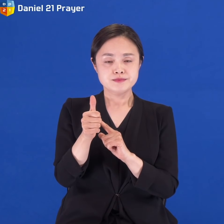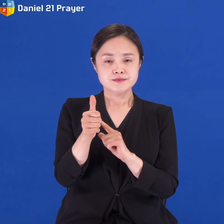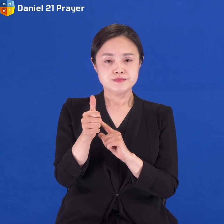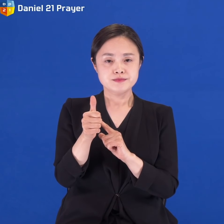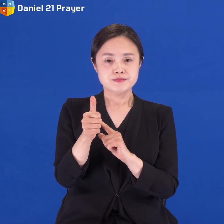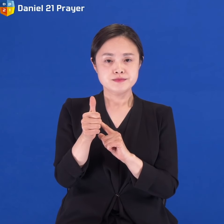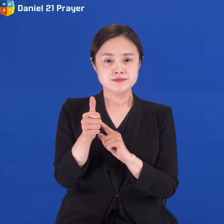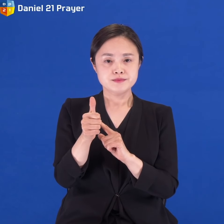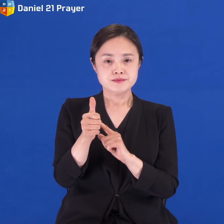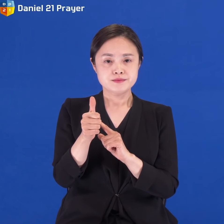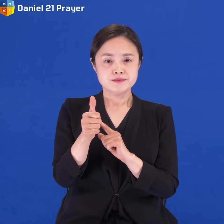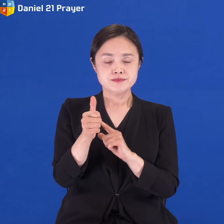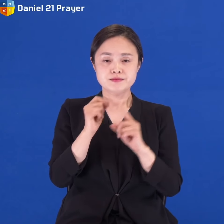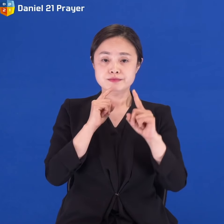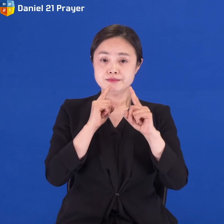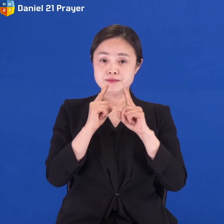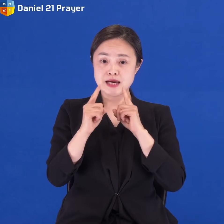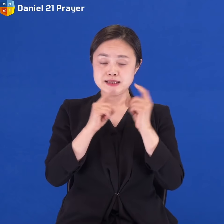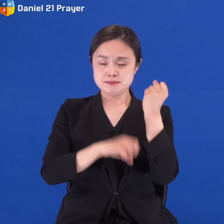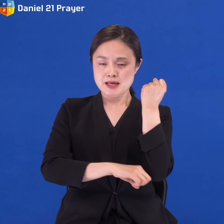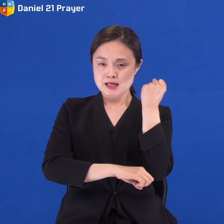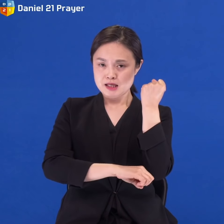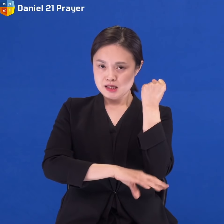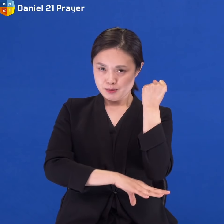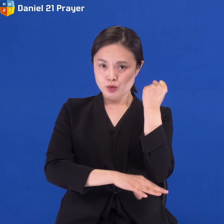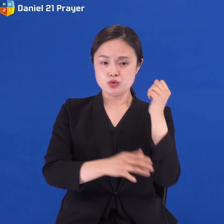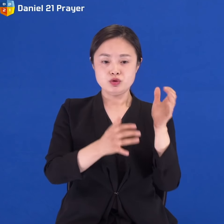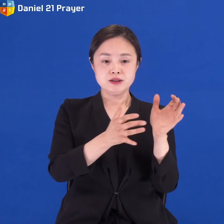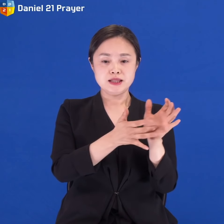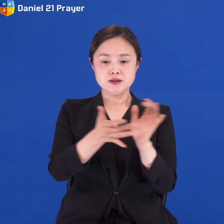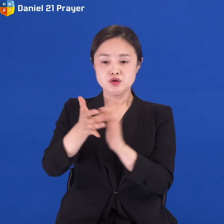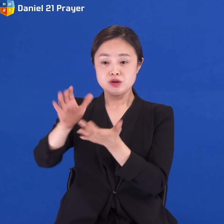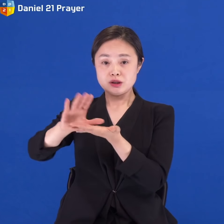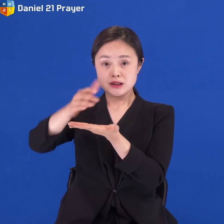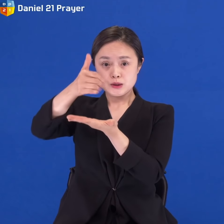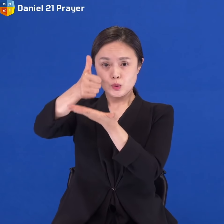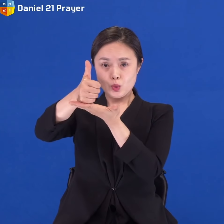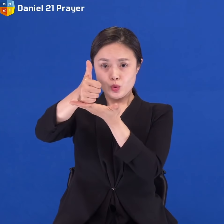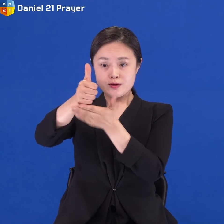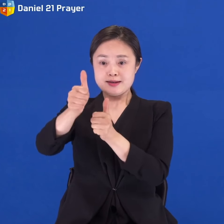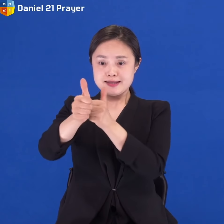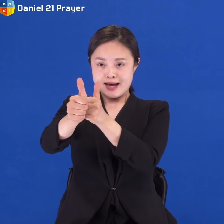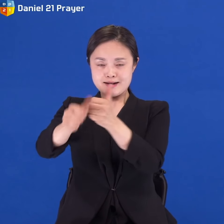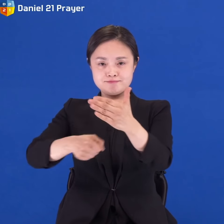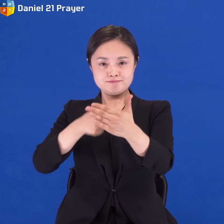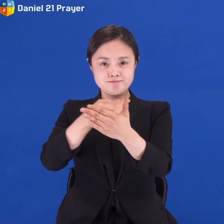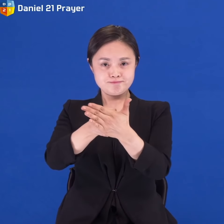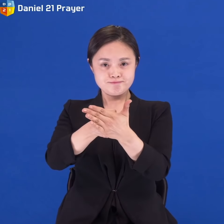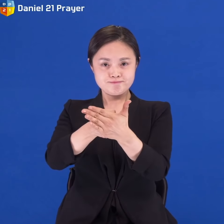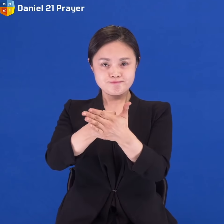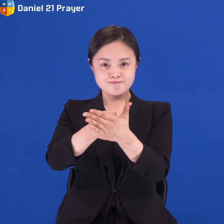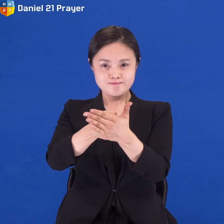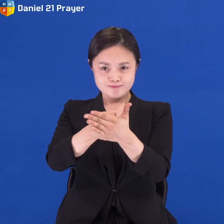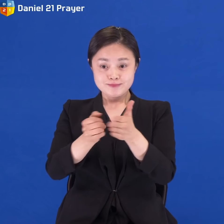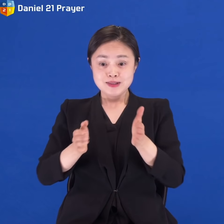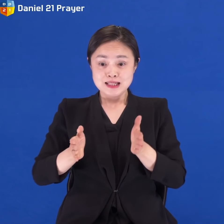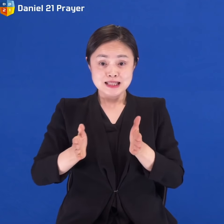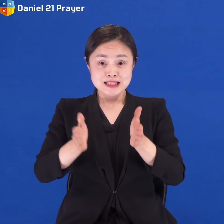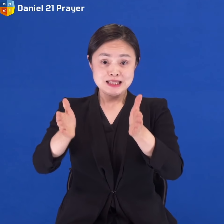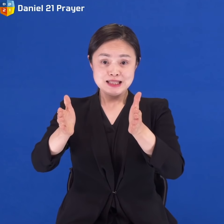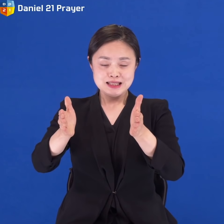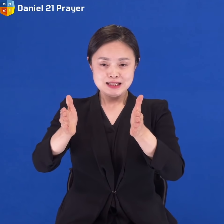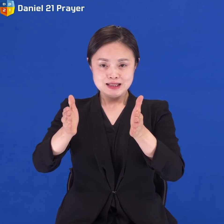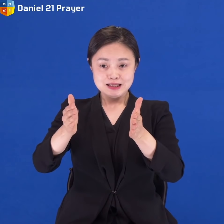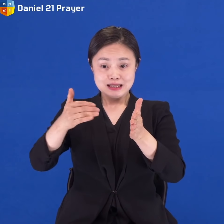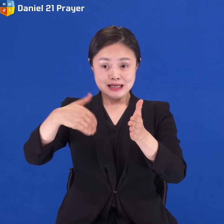예수 그리스도를 따르고자 결단하고 길을 났을 때에 그 겪었던 과정들이